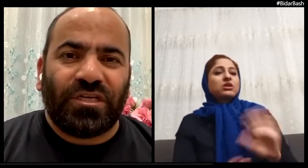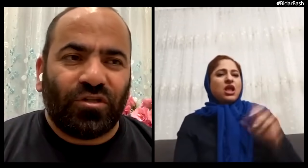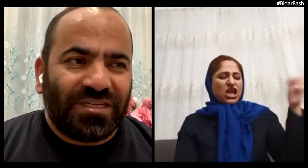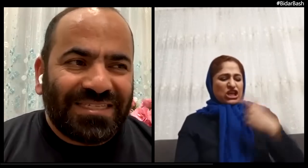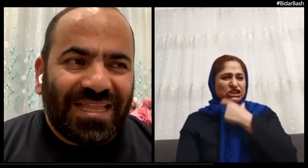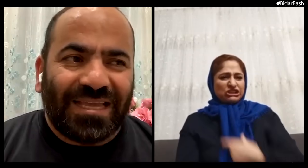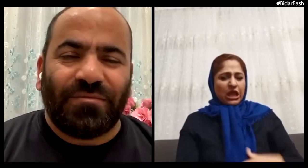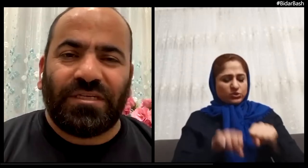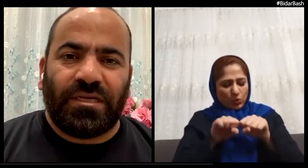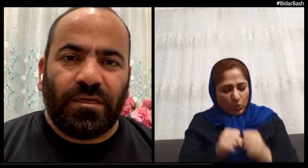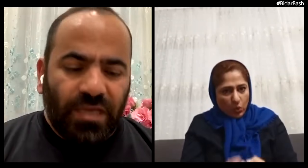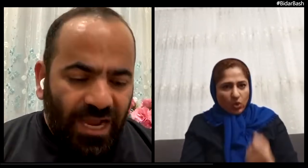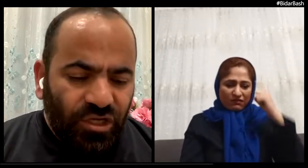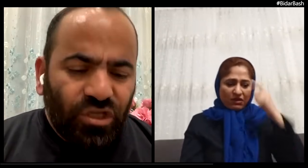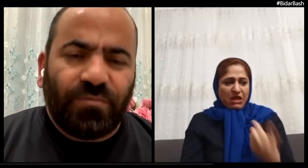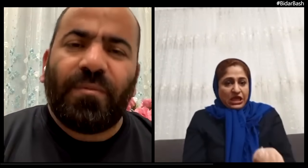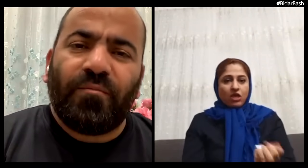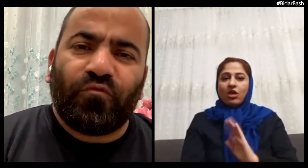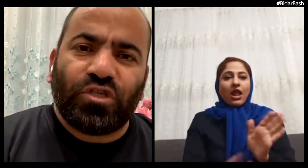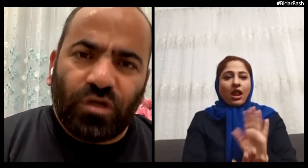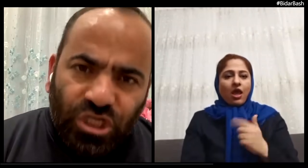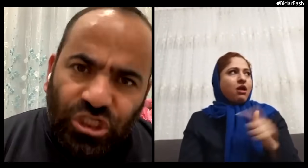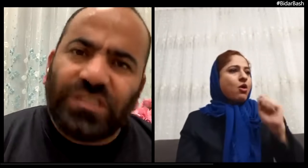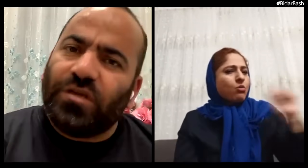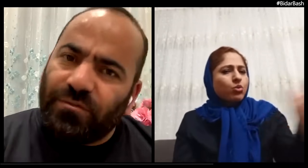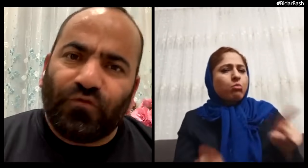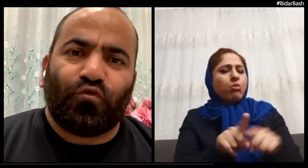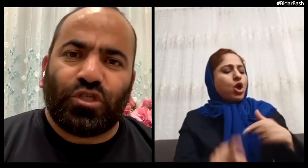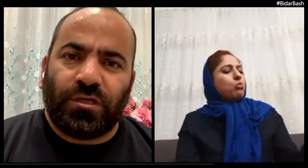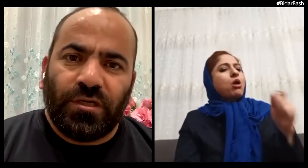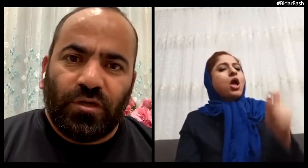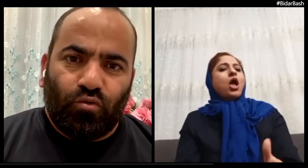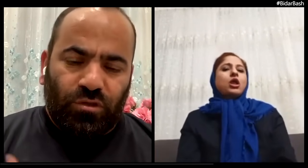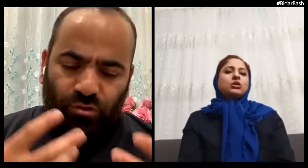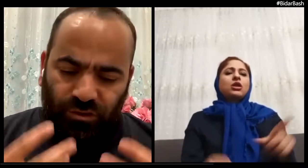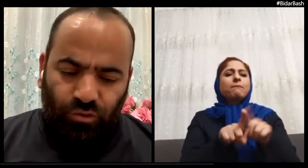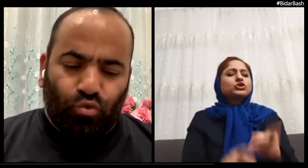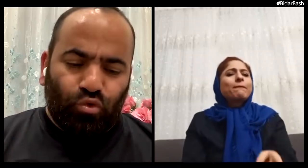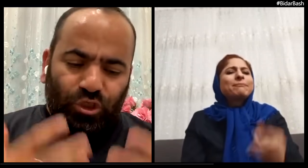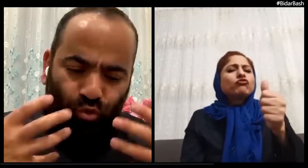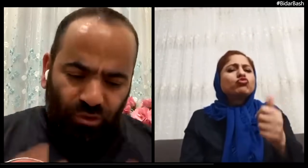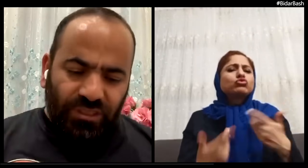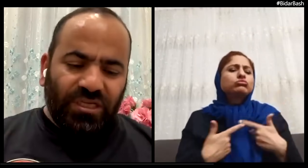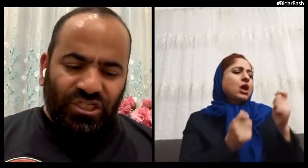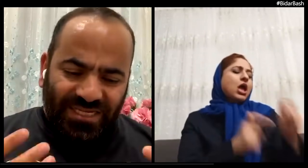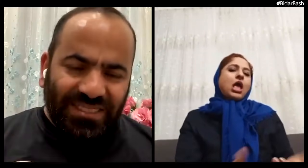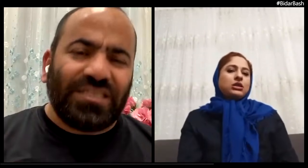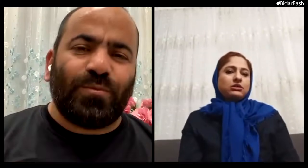خراب بشه، انگار داره صدقه میگیره. الان اینا رو که به من میفروشه و یه چیزی داره میفروشه، اون غرورش و